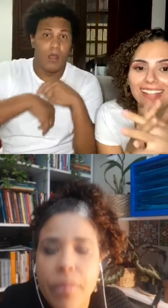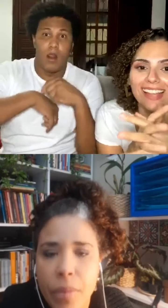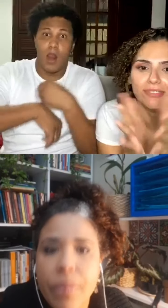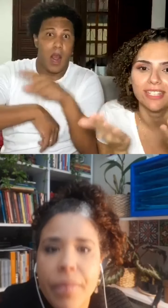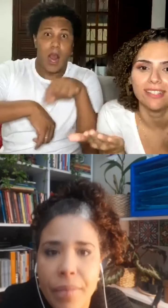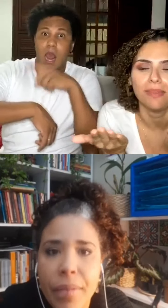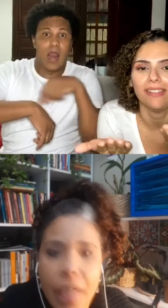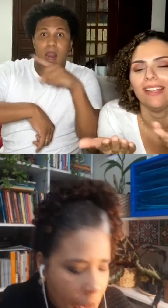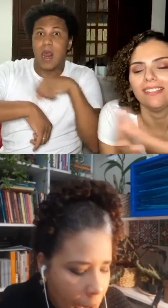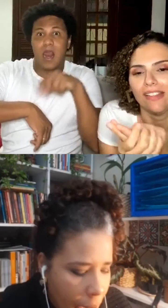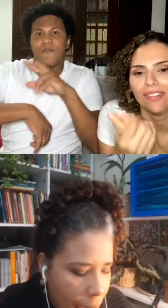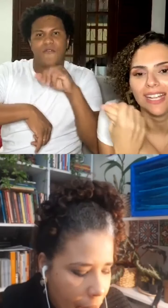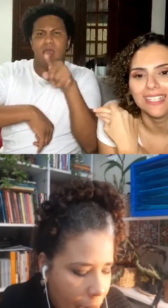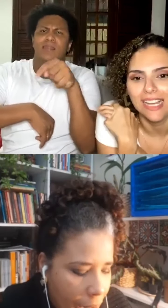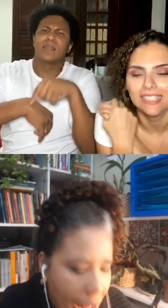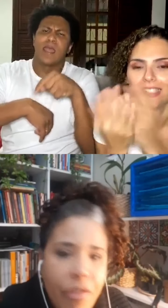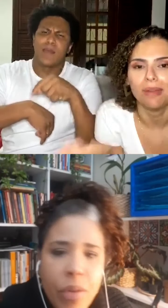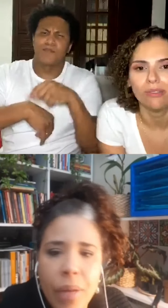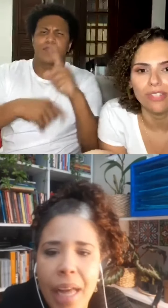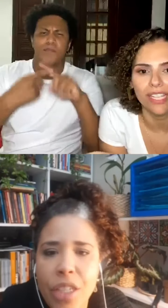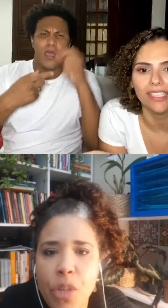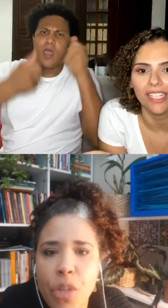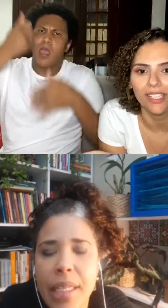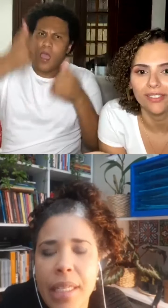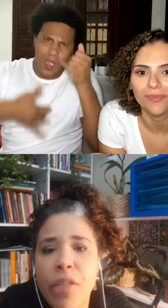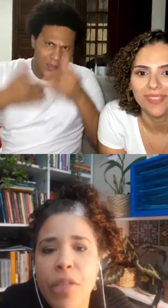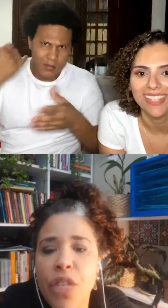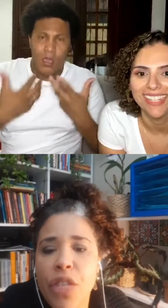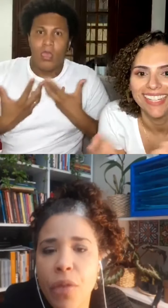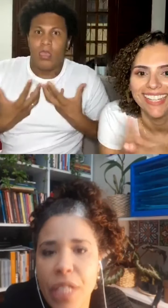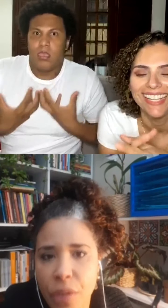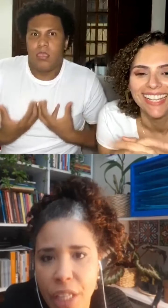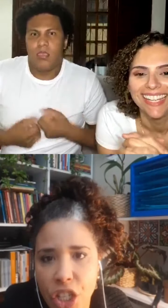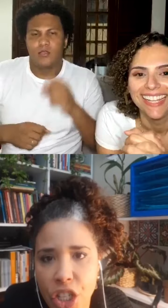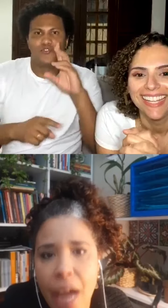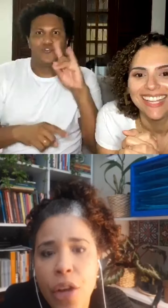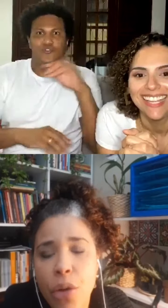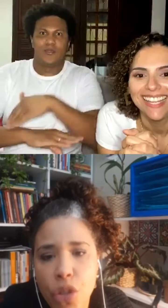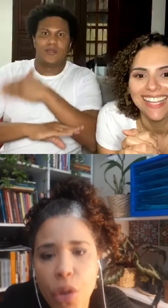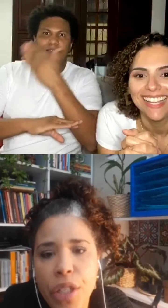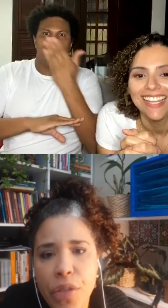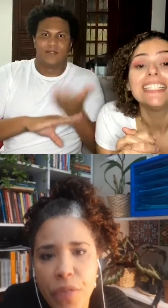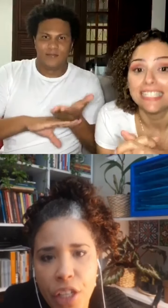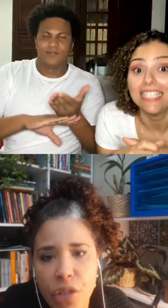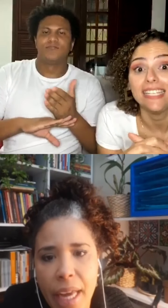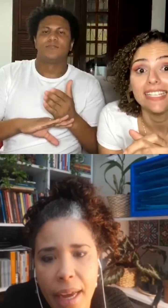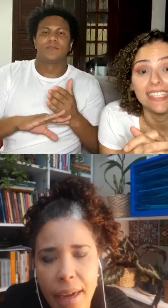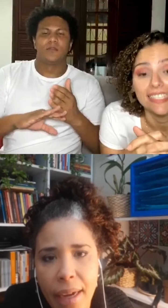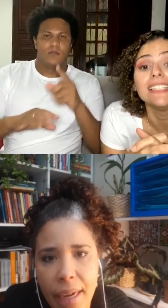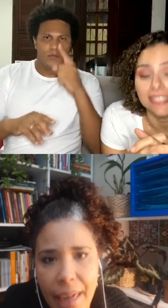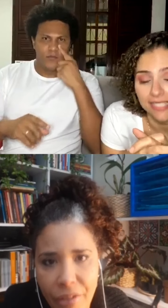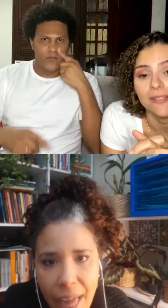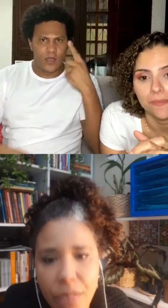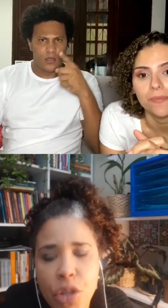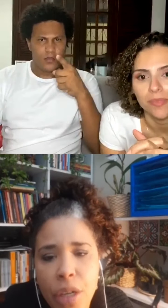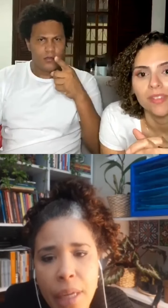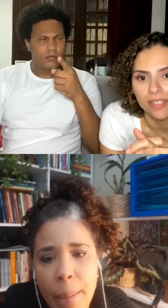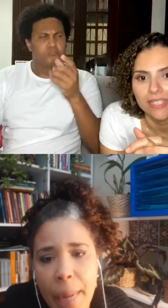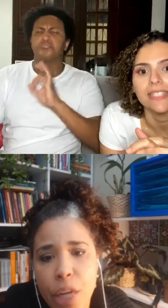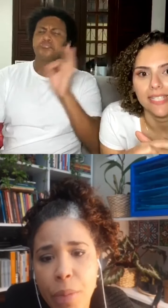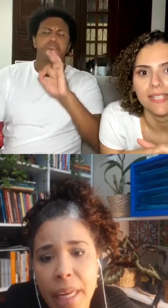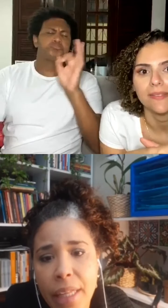até aí você também, né? Deve estar cansado. À disposição. Vocês vão deixar os 2 vídeos gravados